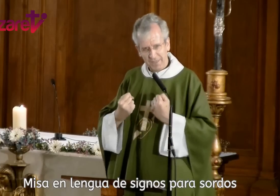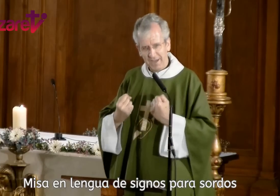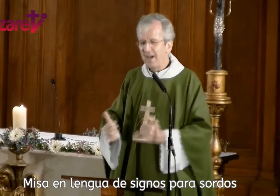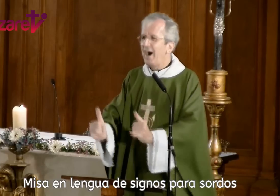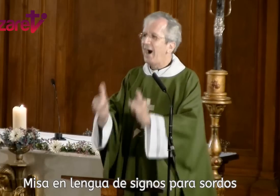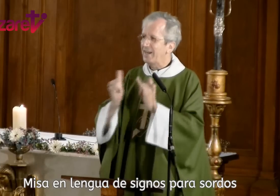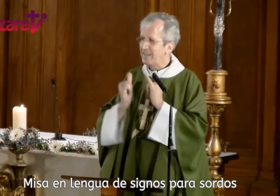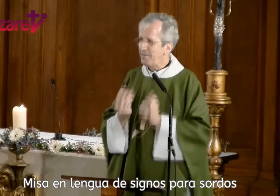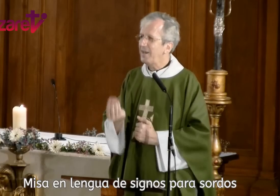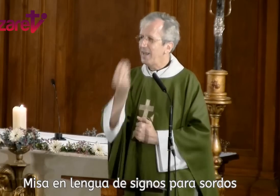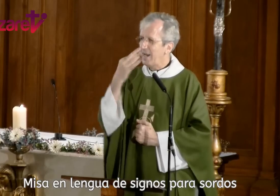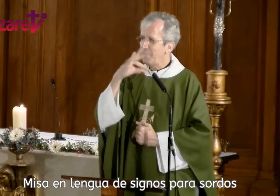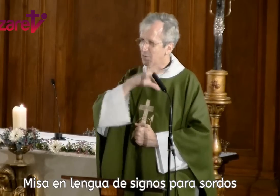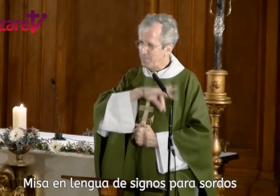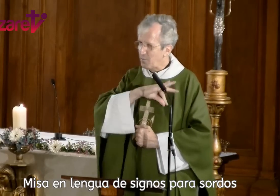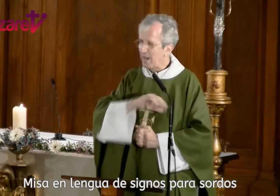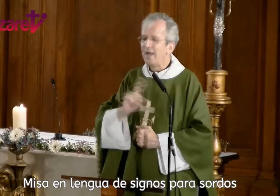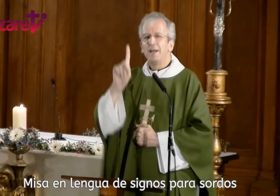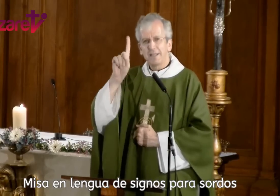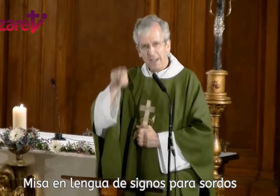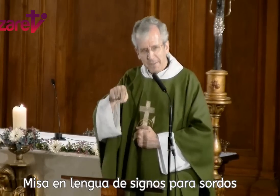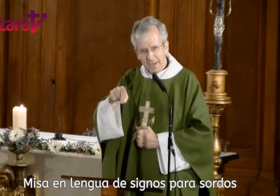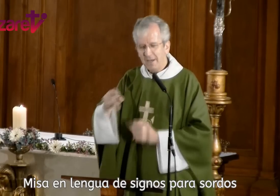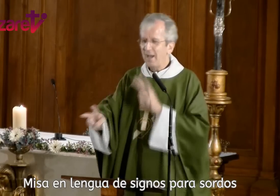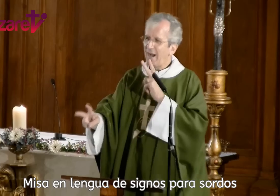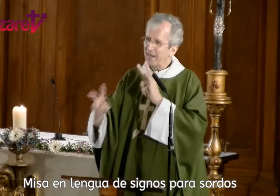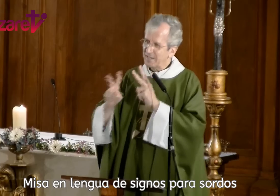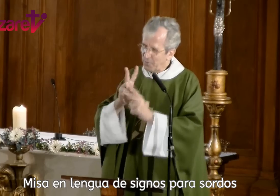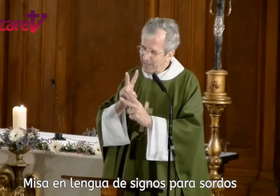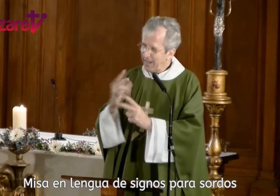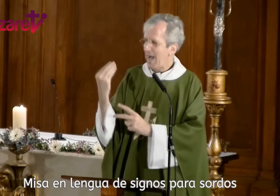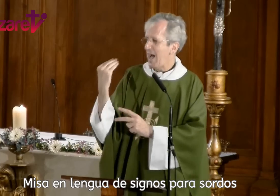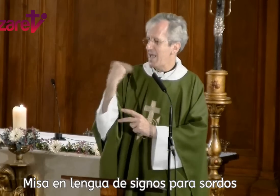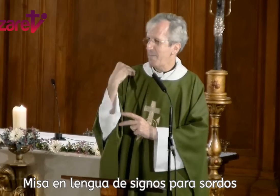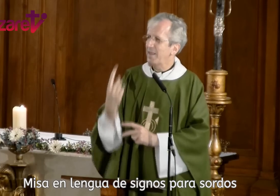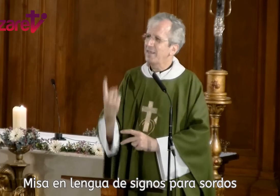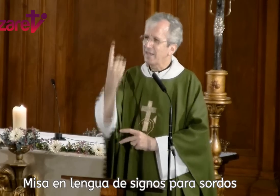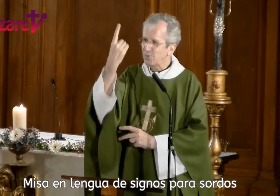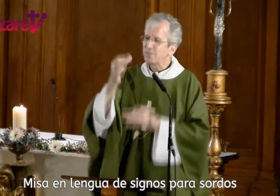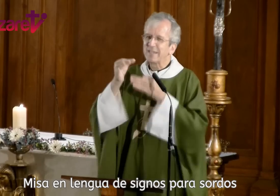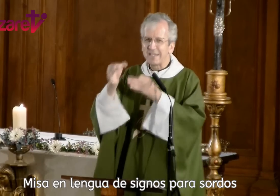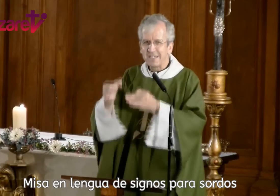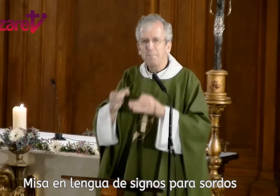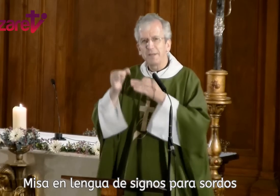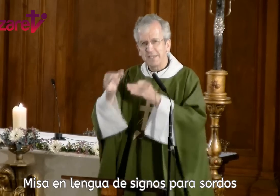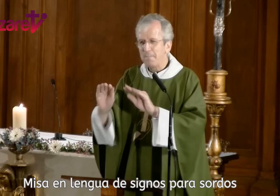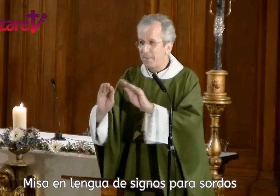fuerza, a recibir el alimento espiritual. También a responder a la llamada de Jesús, que siempre, siempre